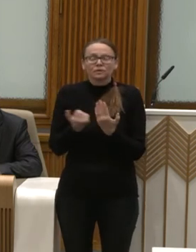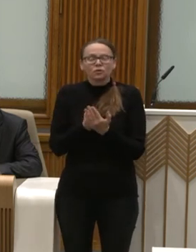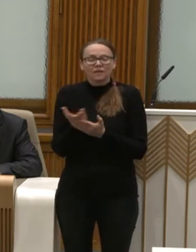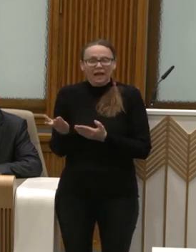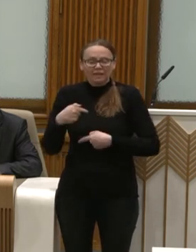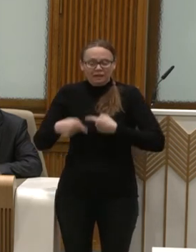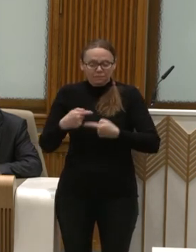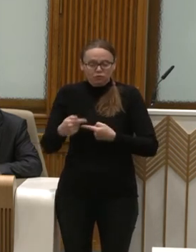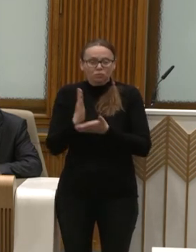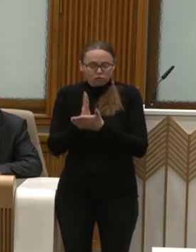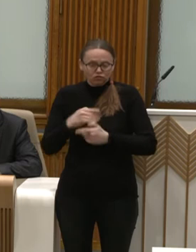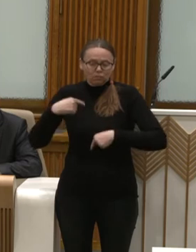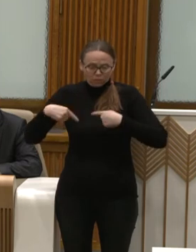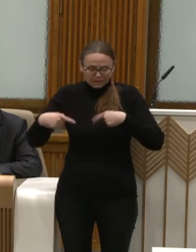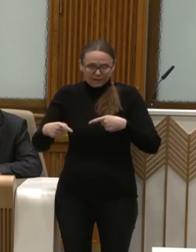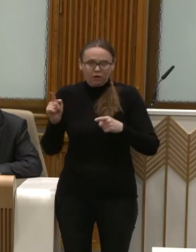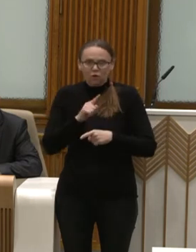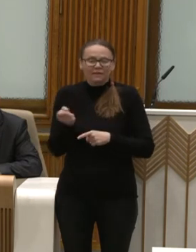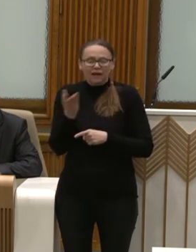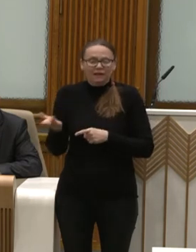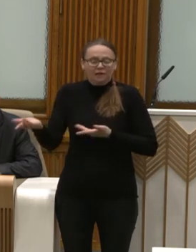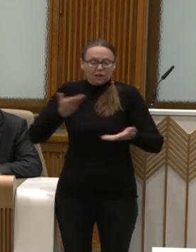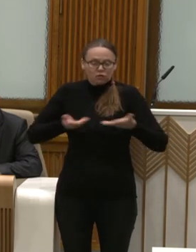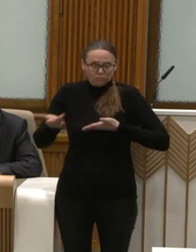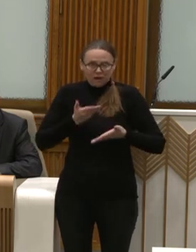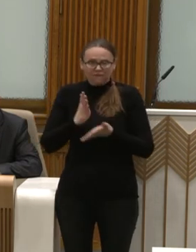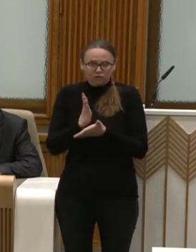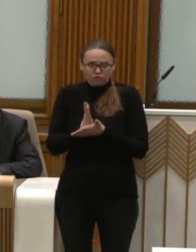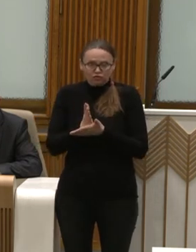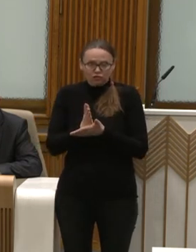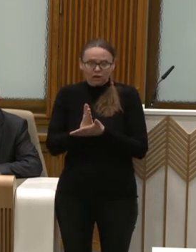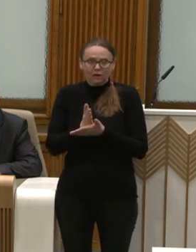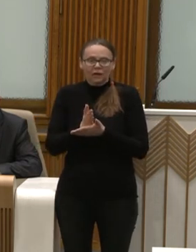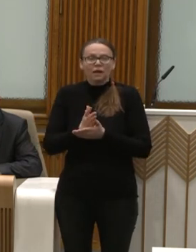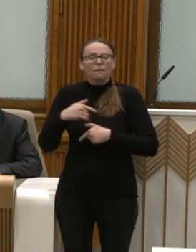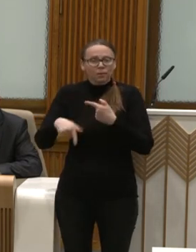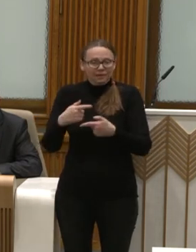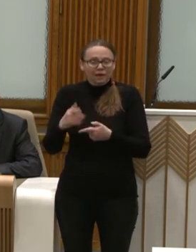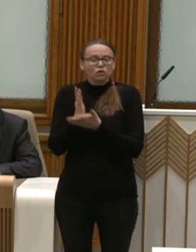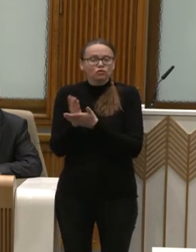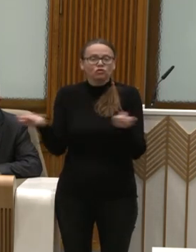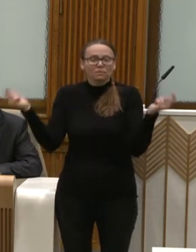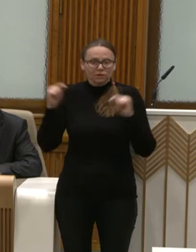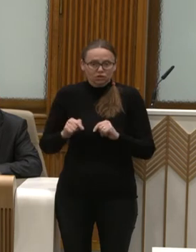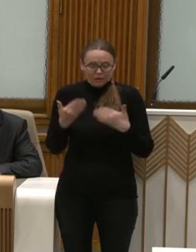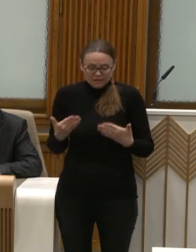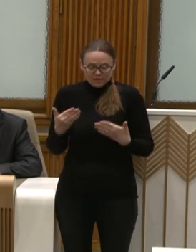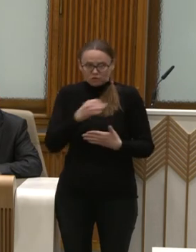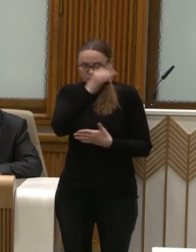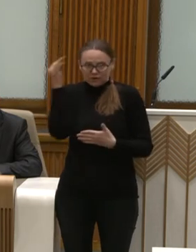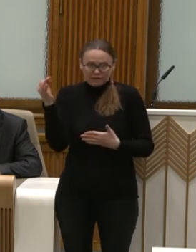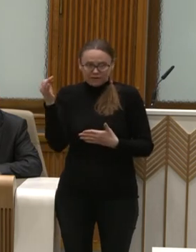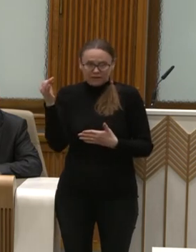postopki v teku in tudi nekatere dobave v teku in da so nekatere že prispele tekom današnjega dne, nekaj več o